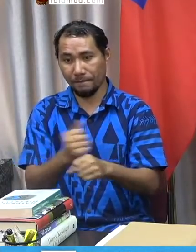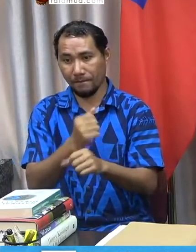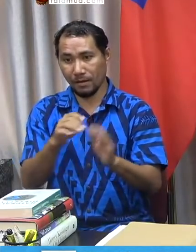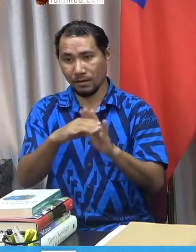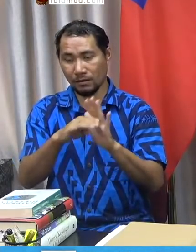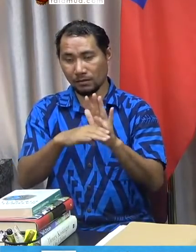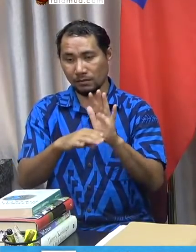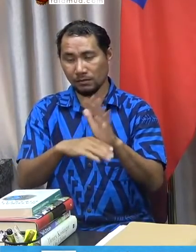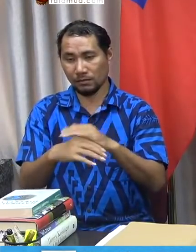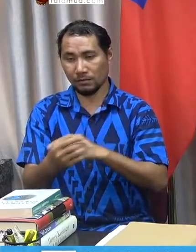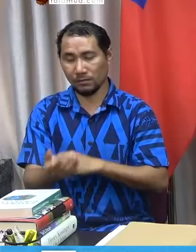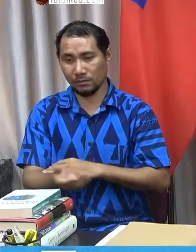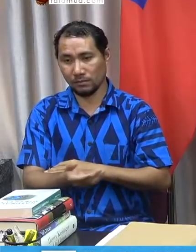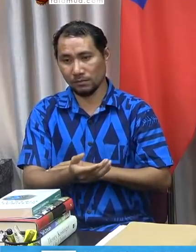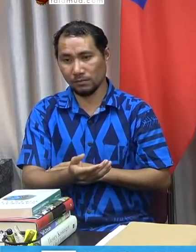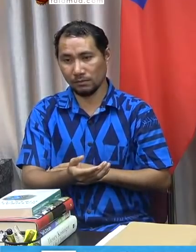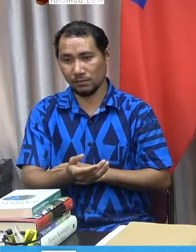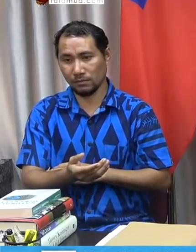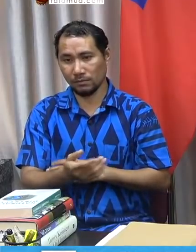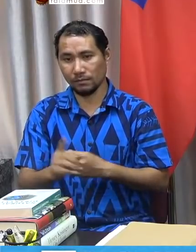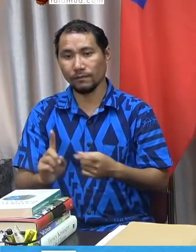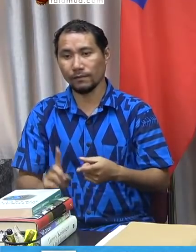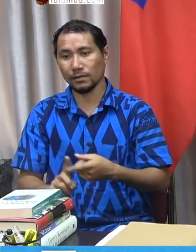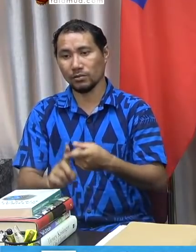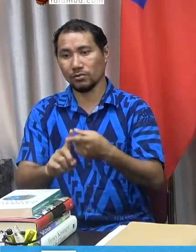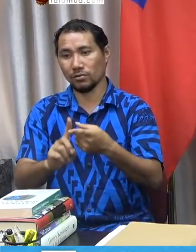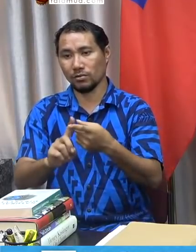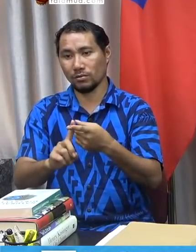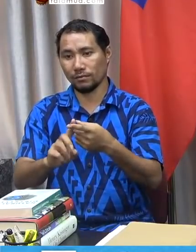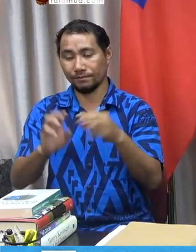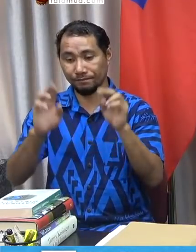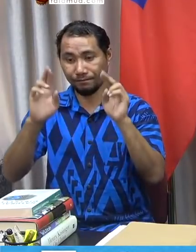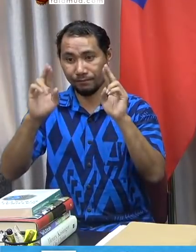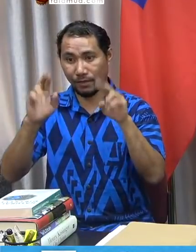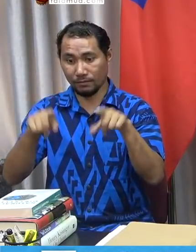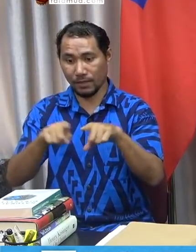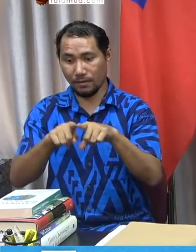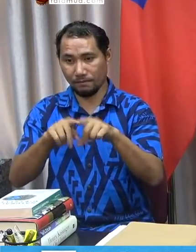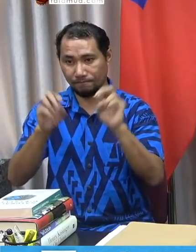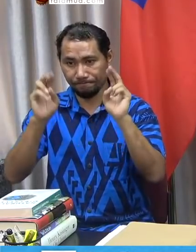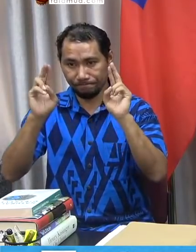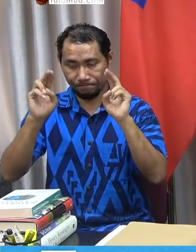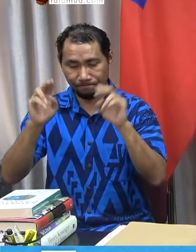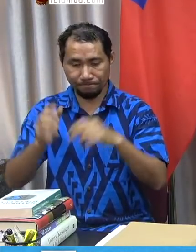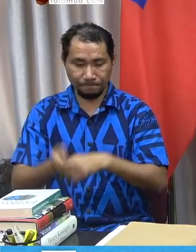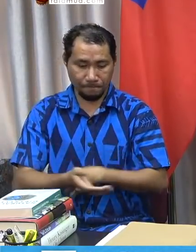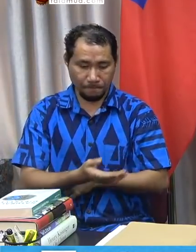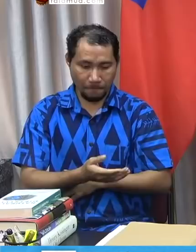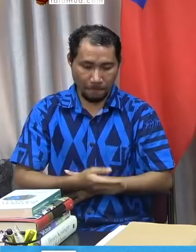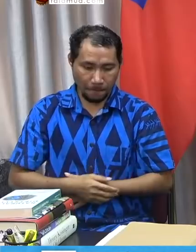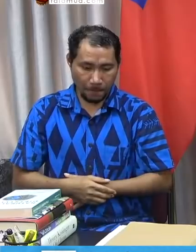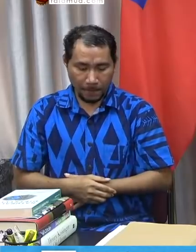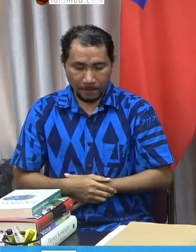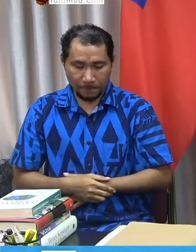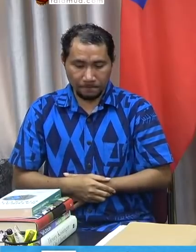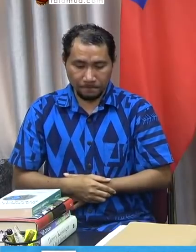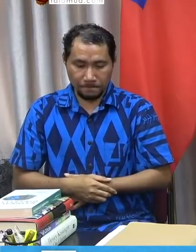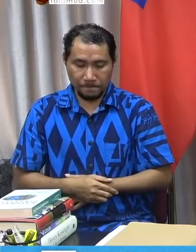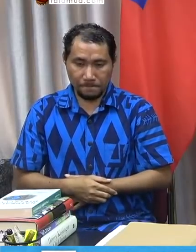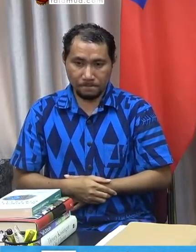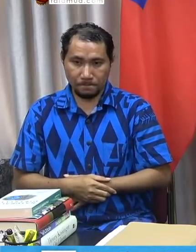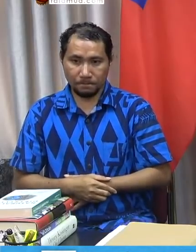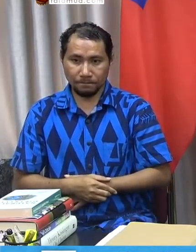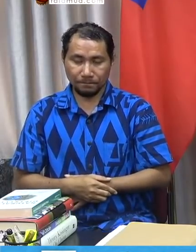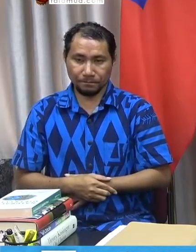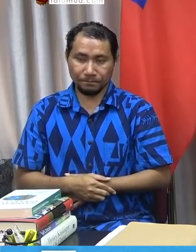na whaso solo ai le tātou mta nei. Ia e mawhai fo i